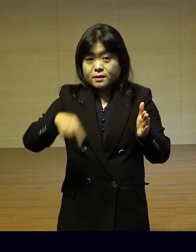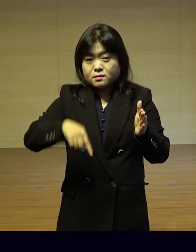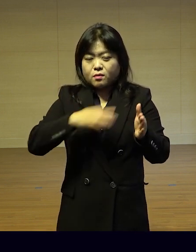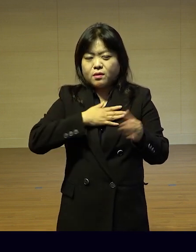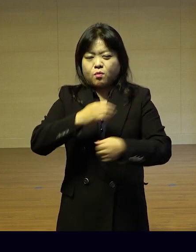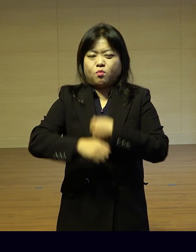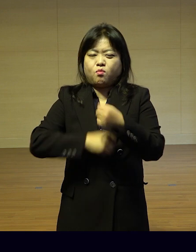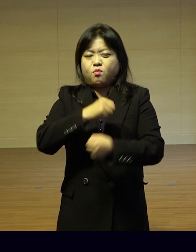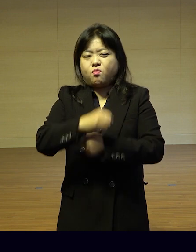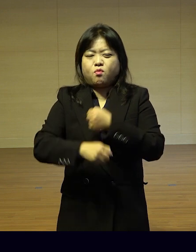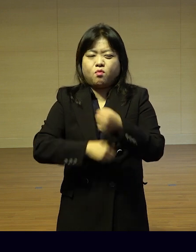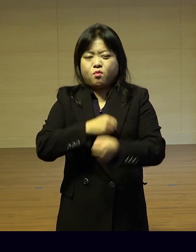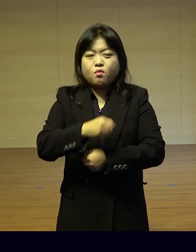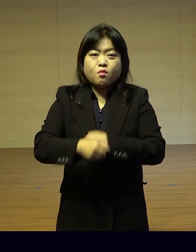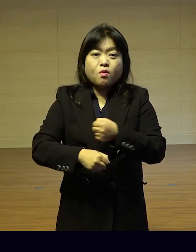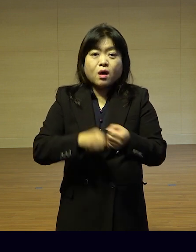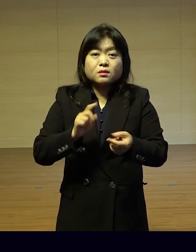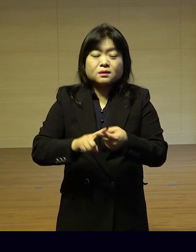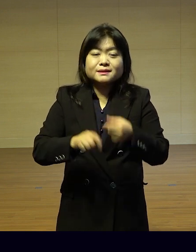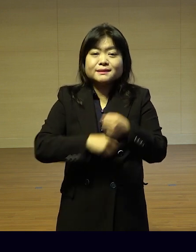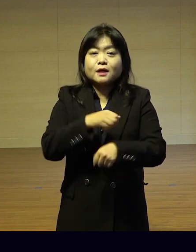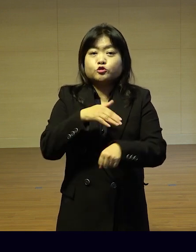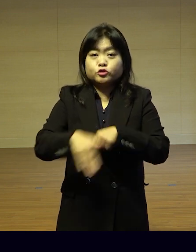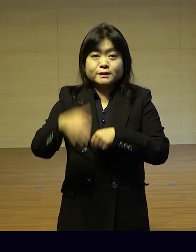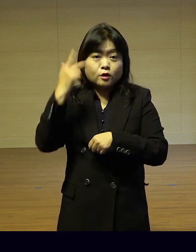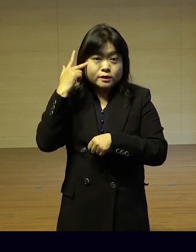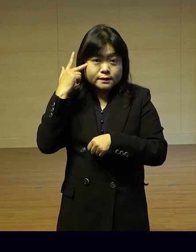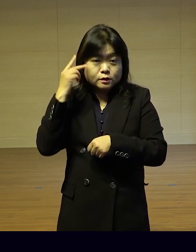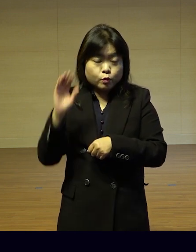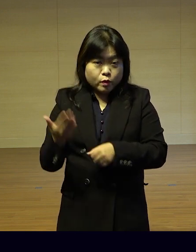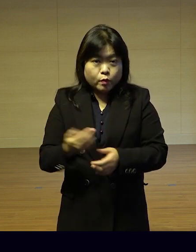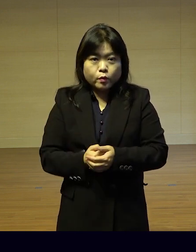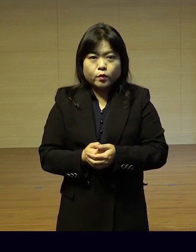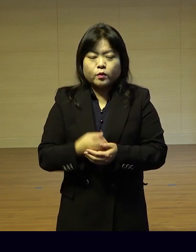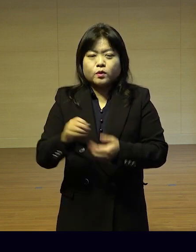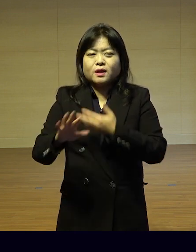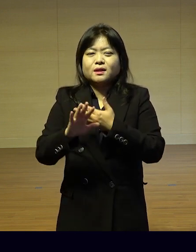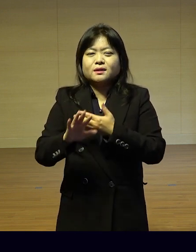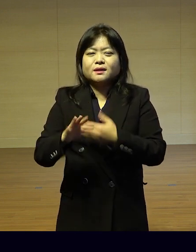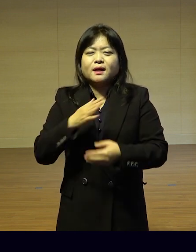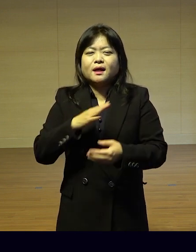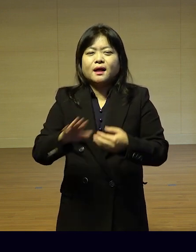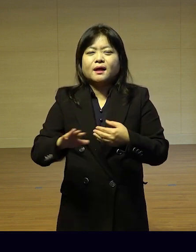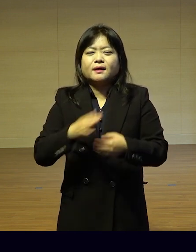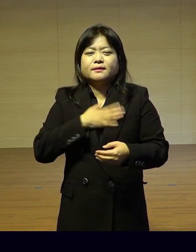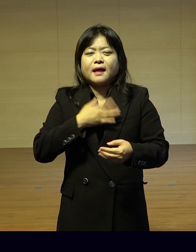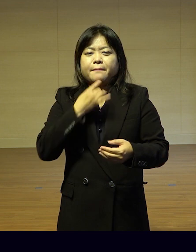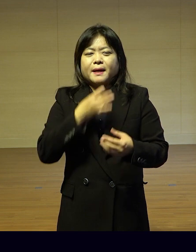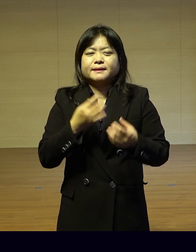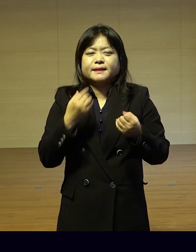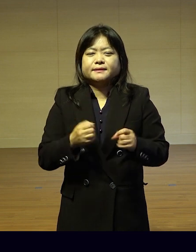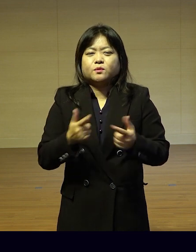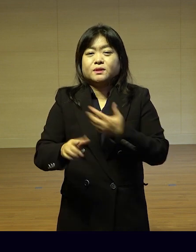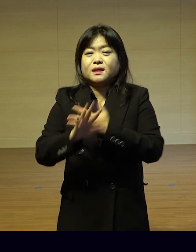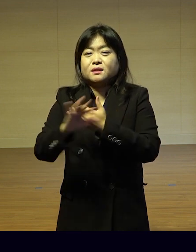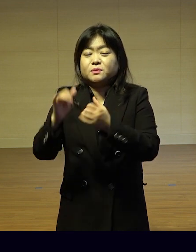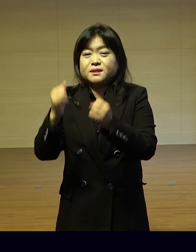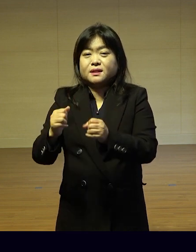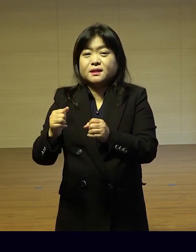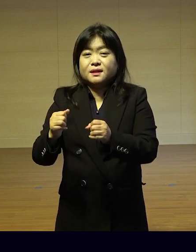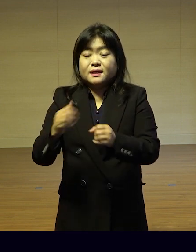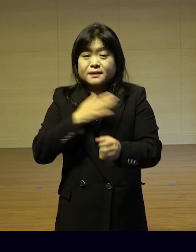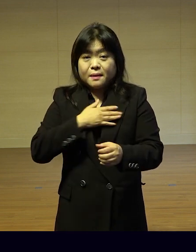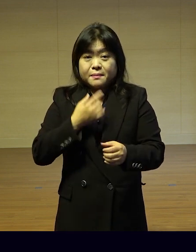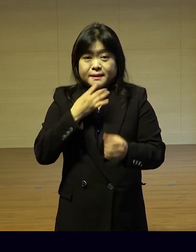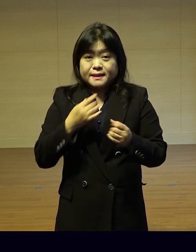싶은 것을 다 마음대로 한다는 것은 자유주의 정신이기도 하고, 나만 살지 않고 남도 같이 살게 하자는 것은 공동체주의 정신이기도